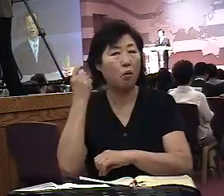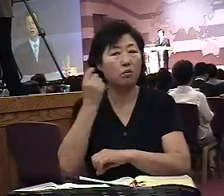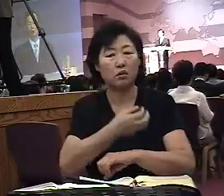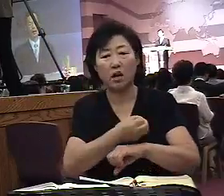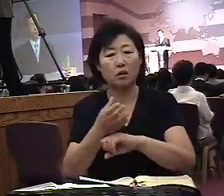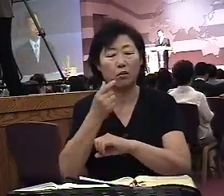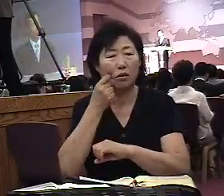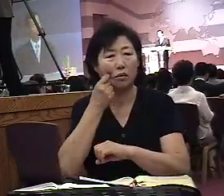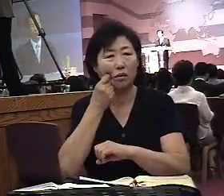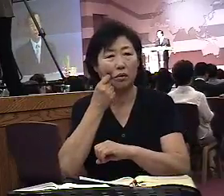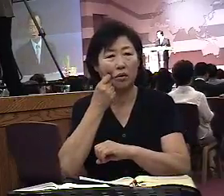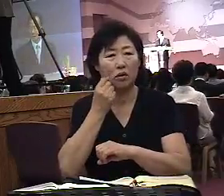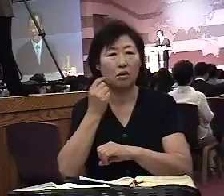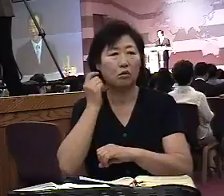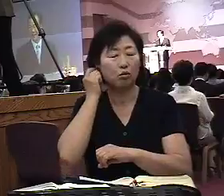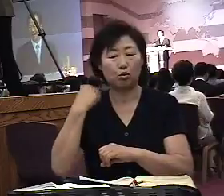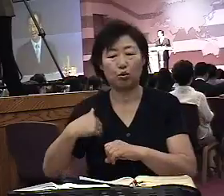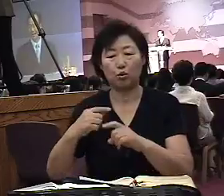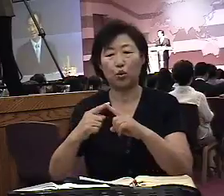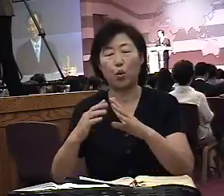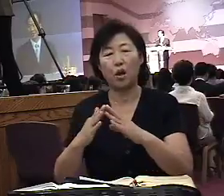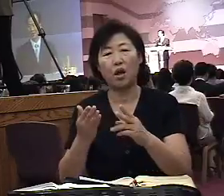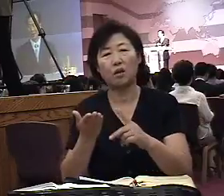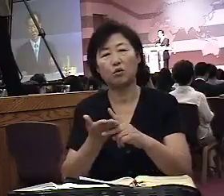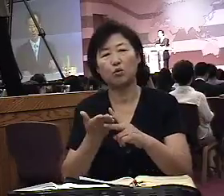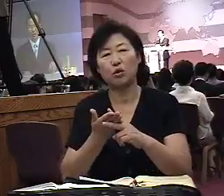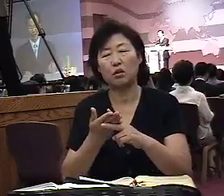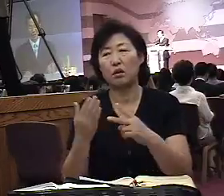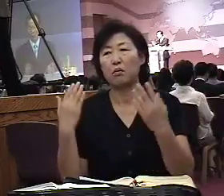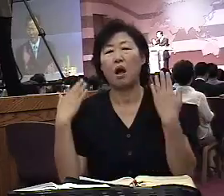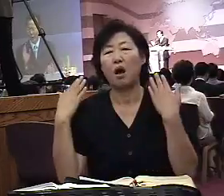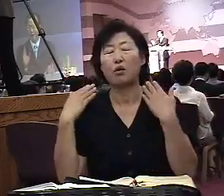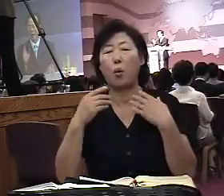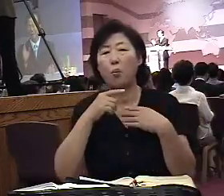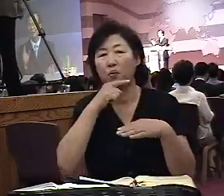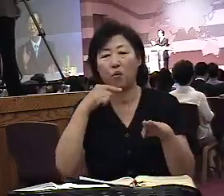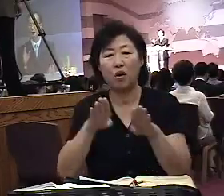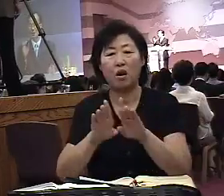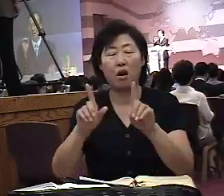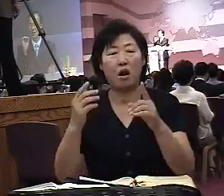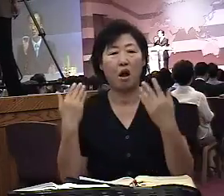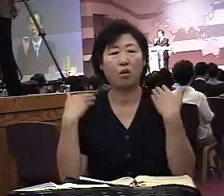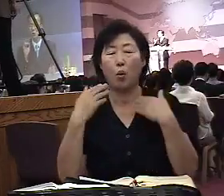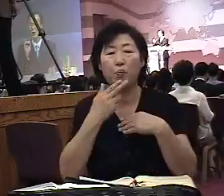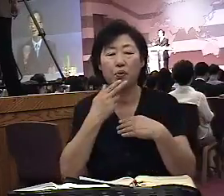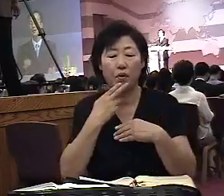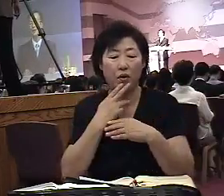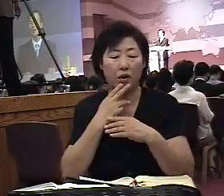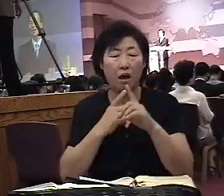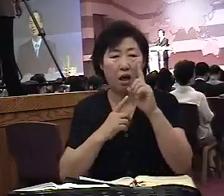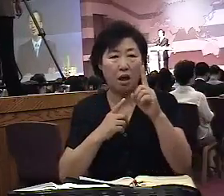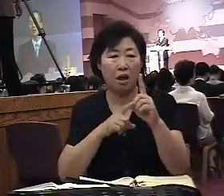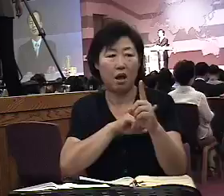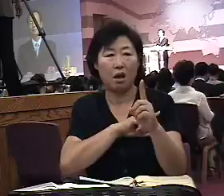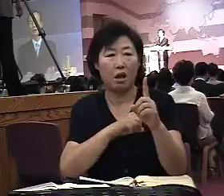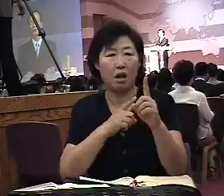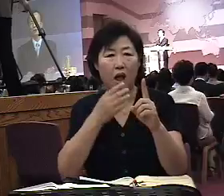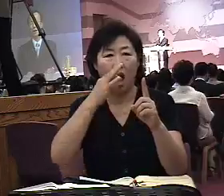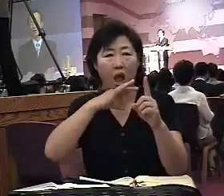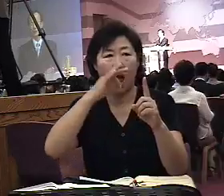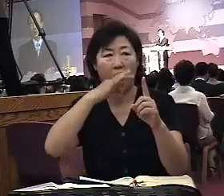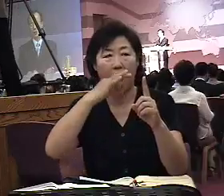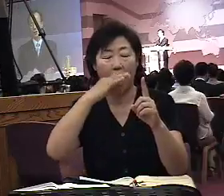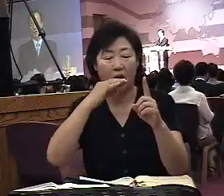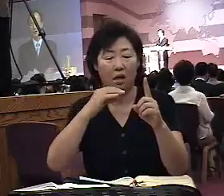중국 교회는 주일 학교가 없습니다. 그래서 그들에게 유일한 방법으로 가장 효유가 있는 효력 있는